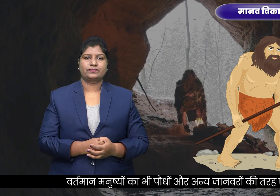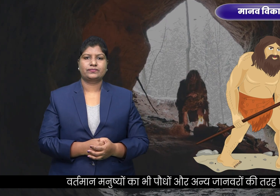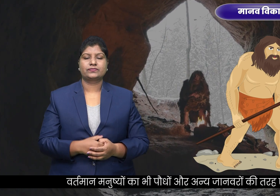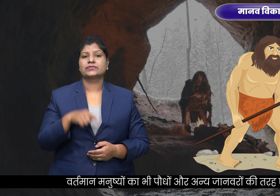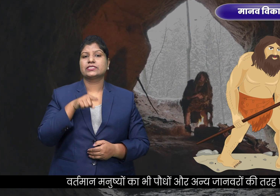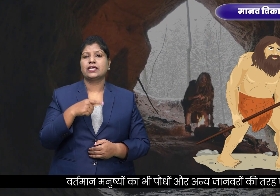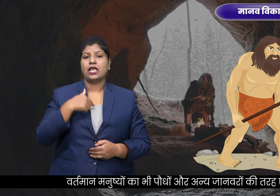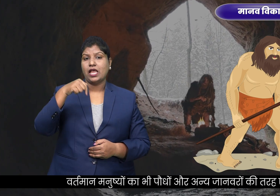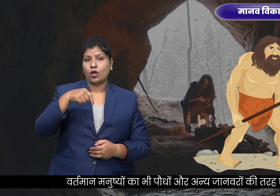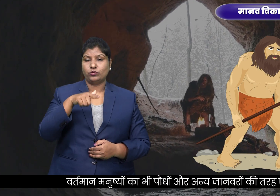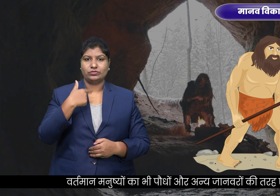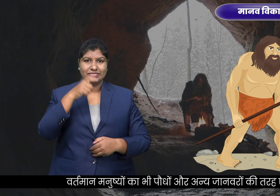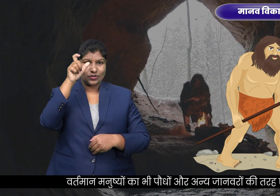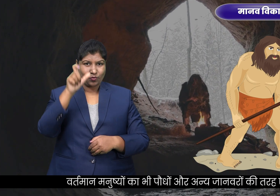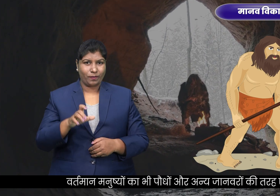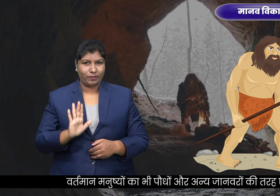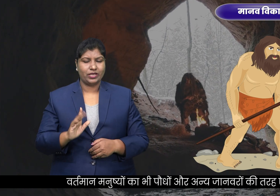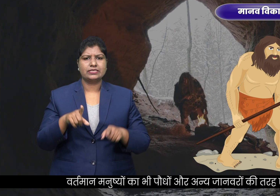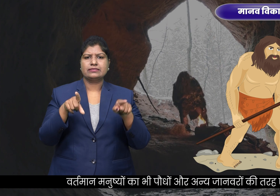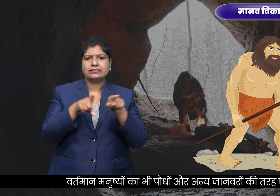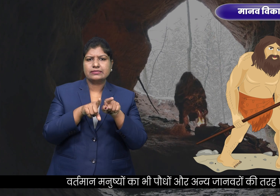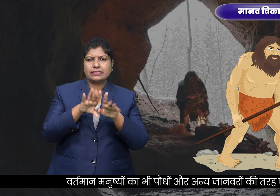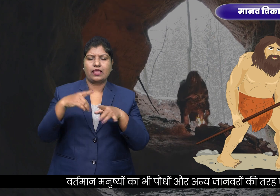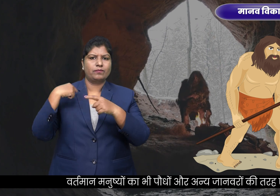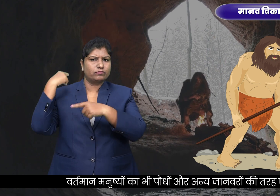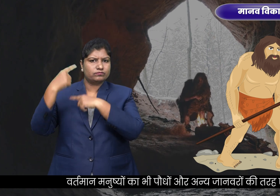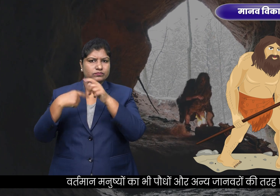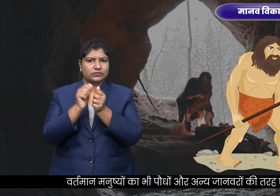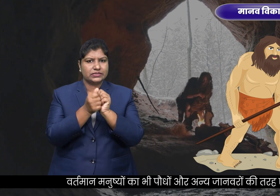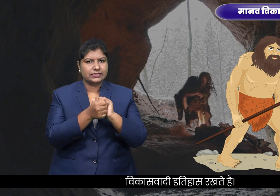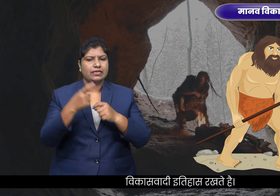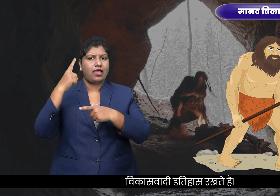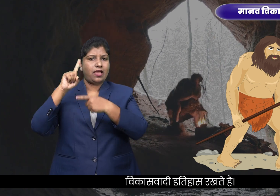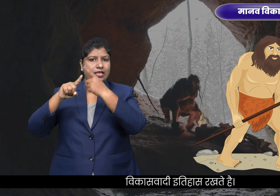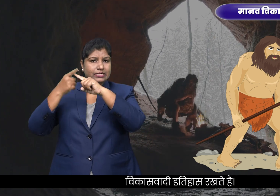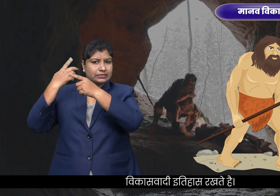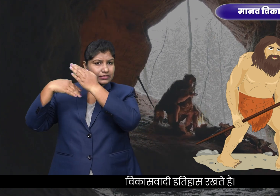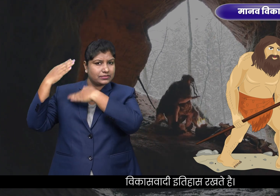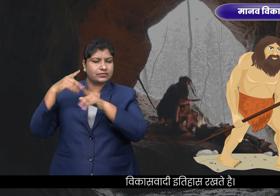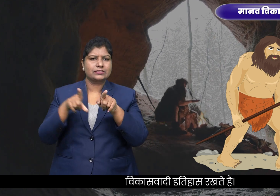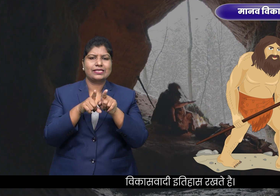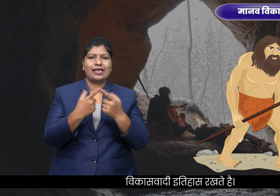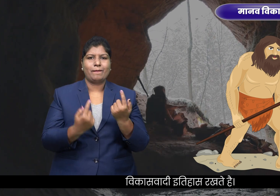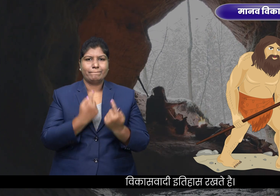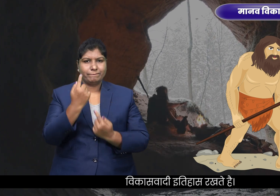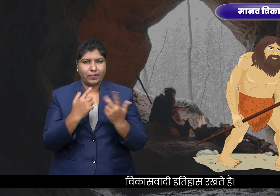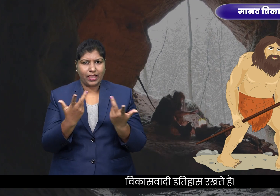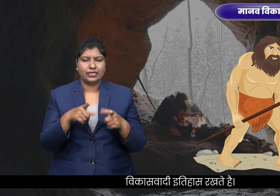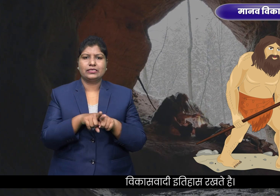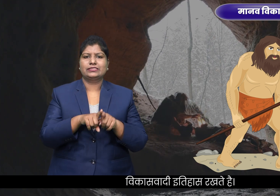वर्तमान मनुष्यों का भी पौधों और अन्य जानवरों की तरह एक विकासवादी इतिहास रखते हैं।